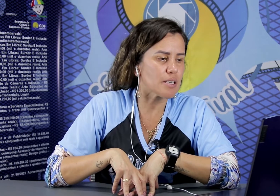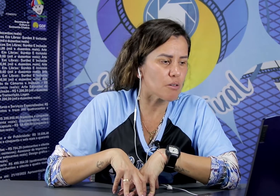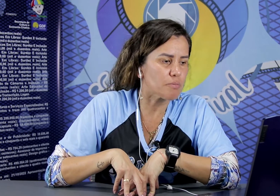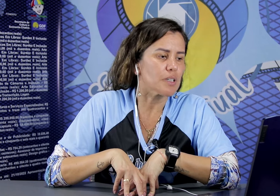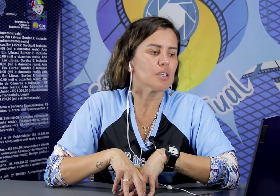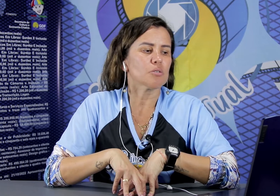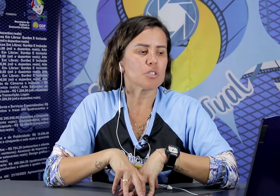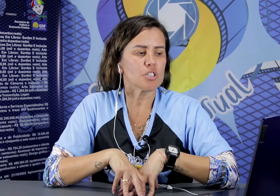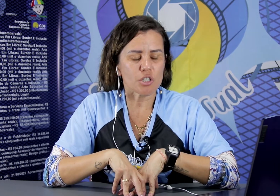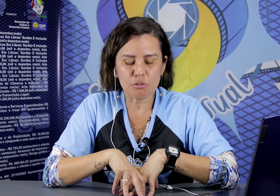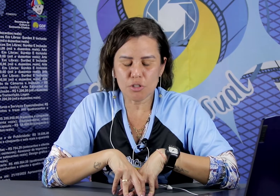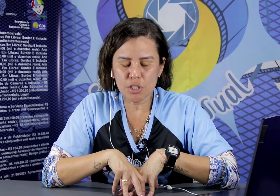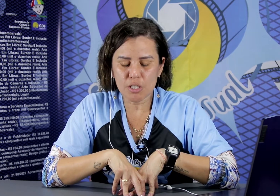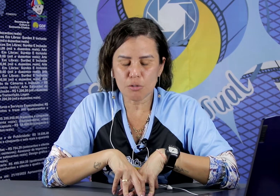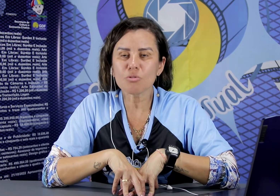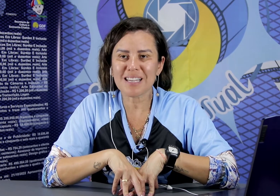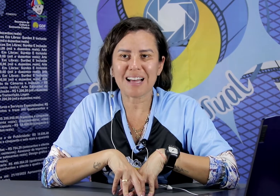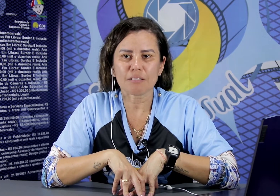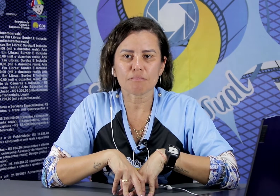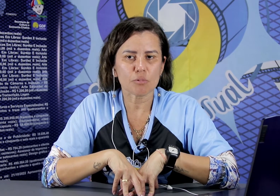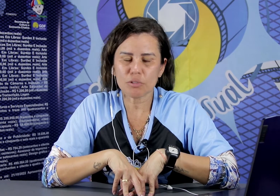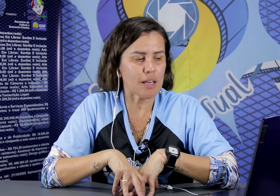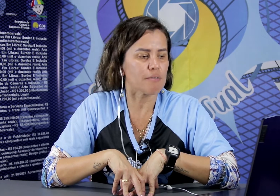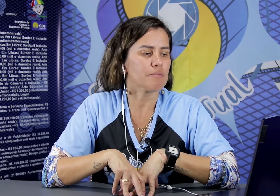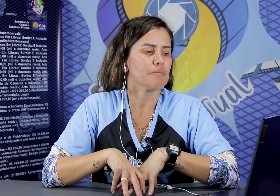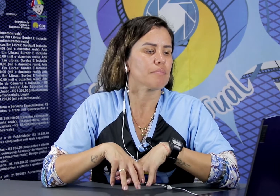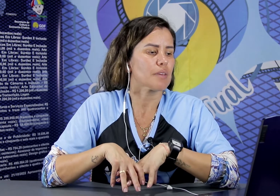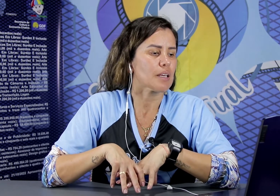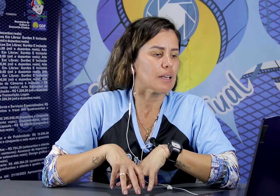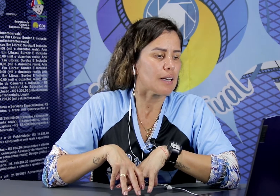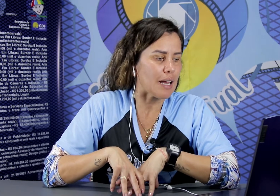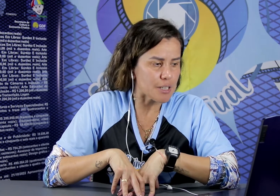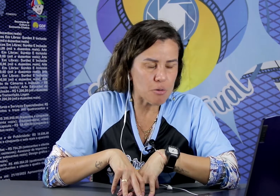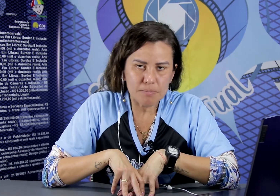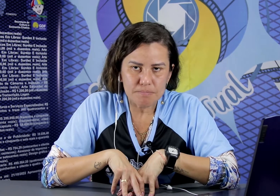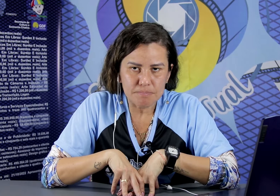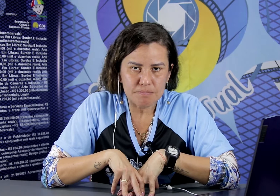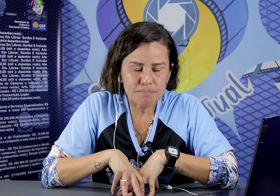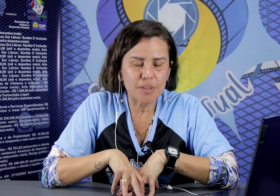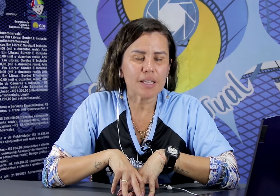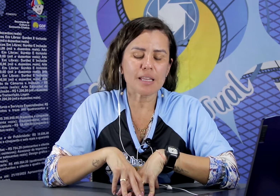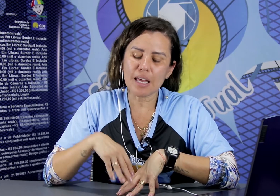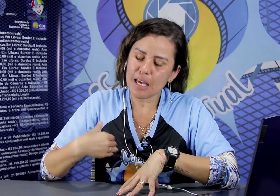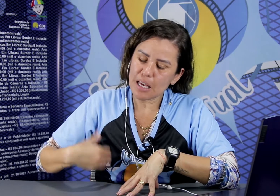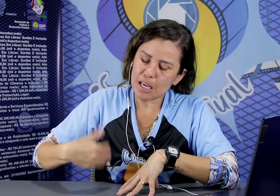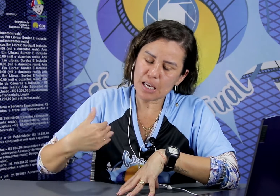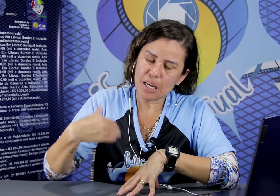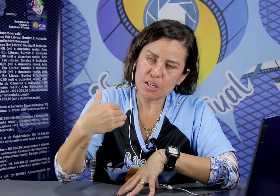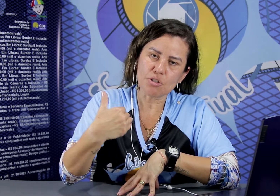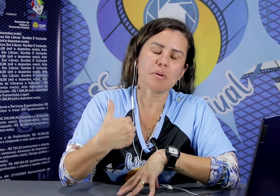experienciam no sentido de usar, não tem a língua, né, desde